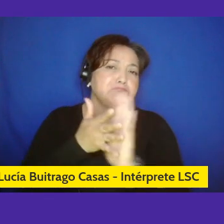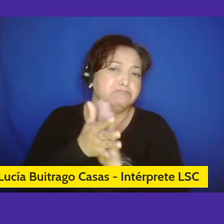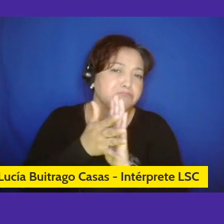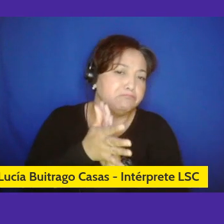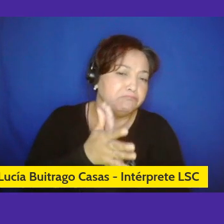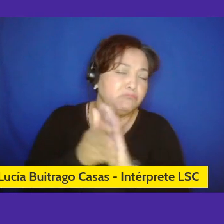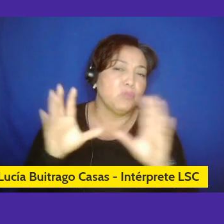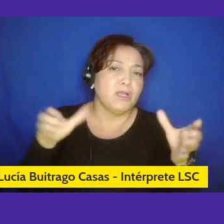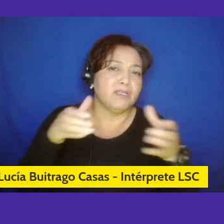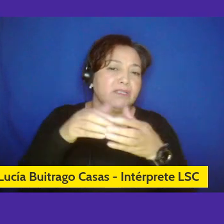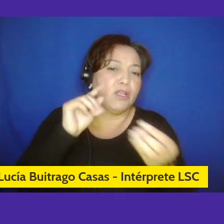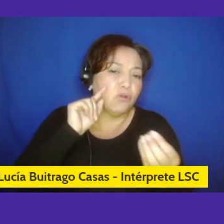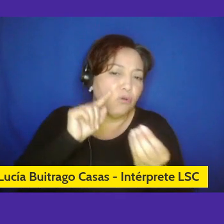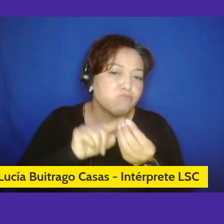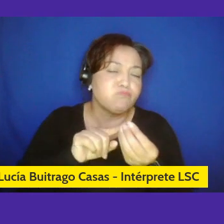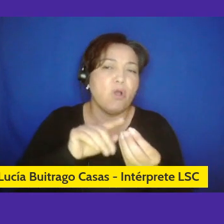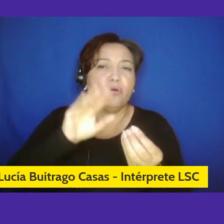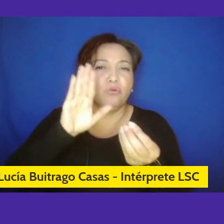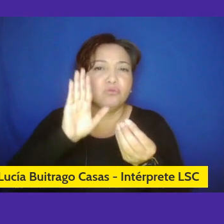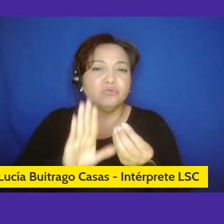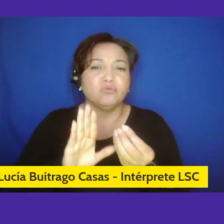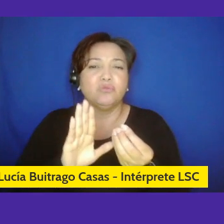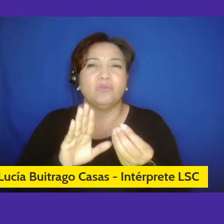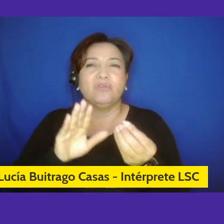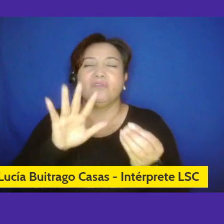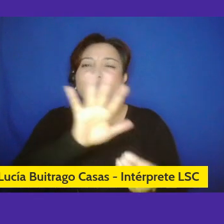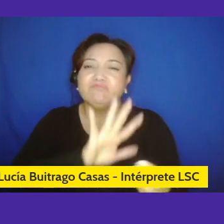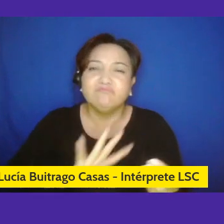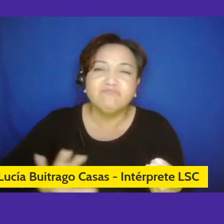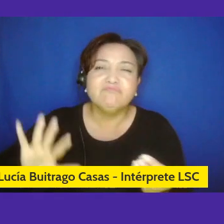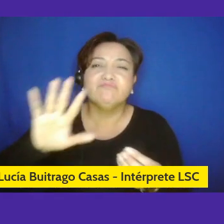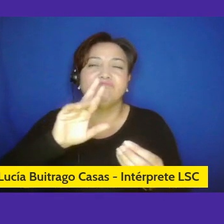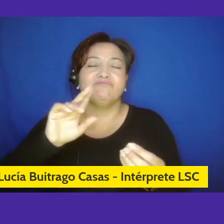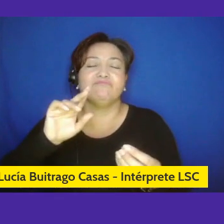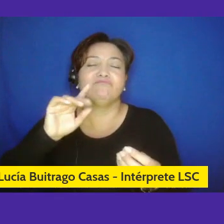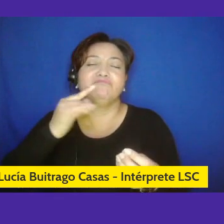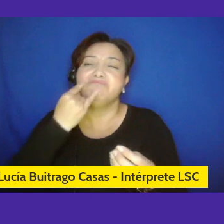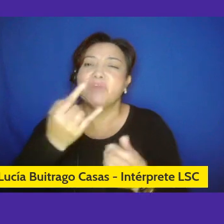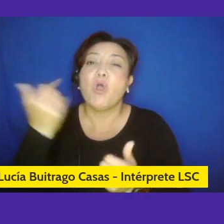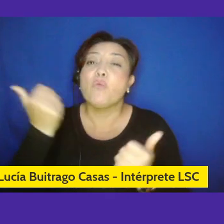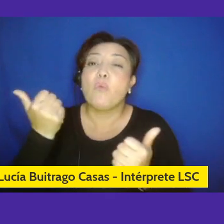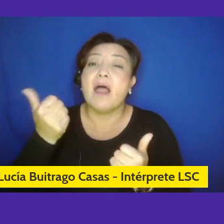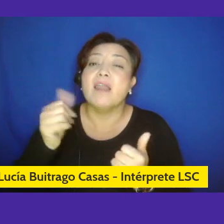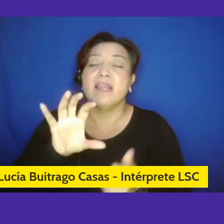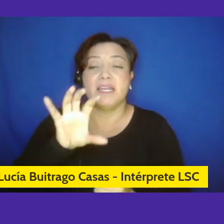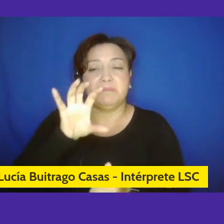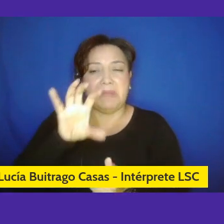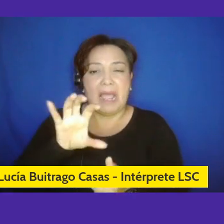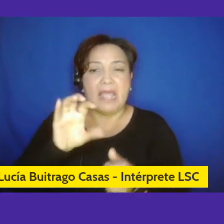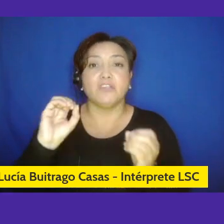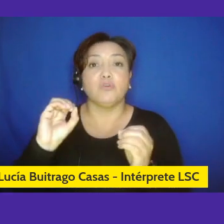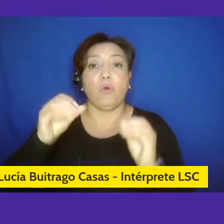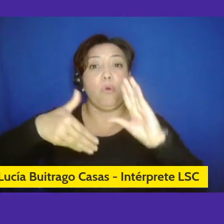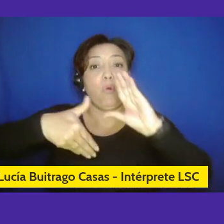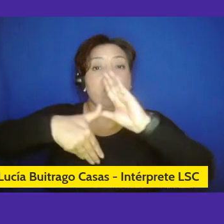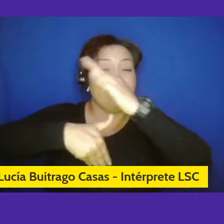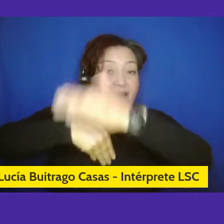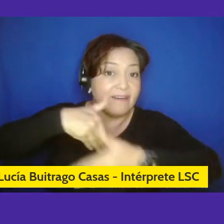tienen interés en la región o en el país, y sobre eso definir un